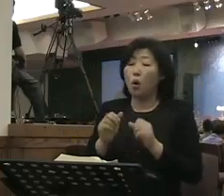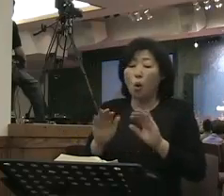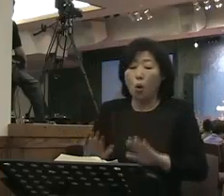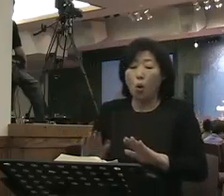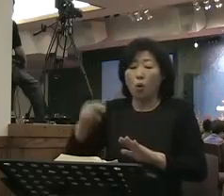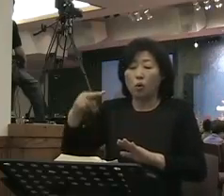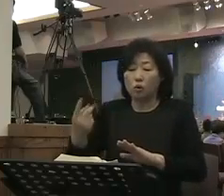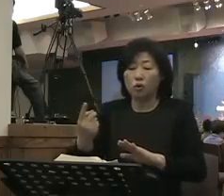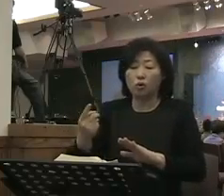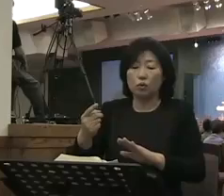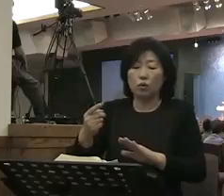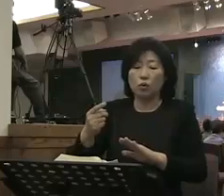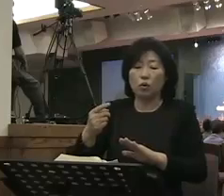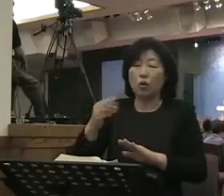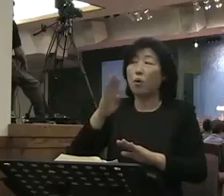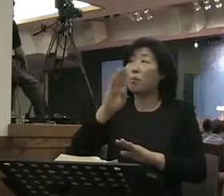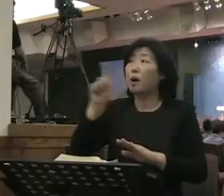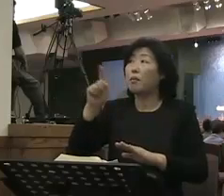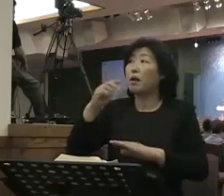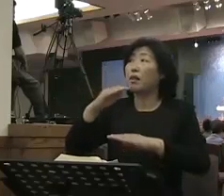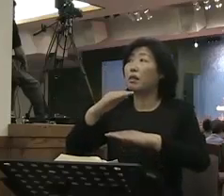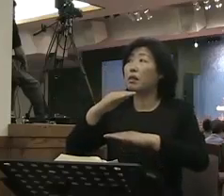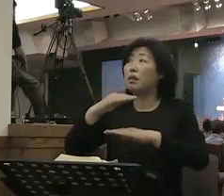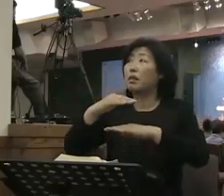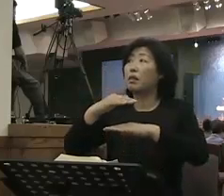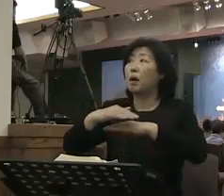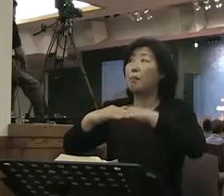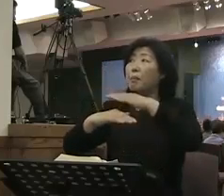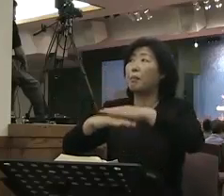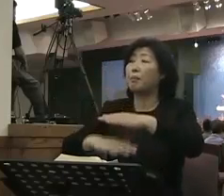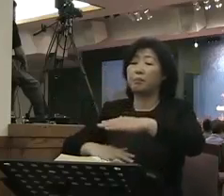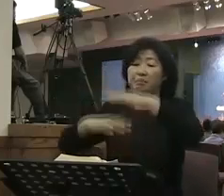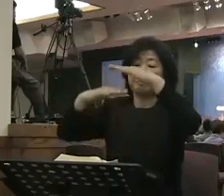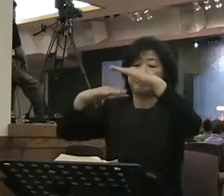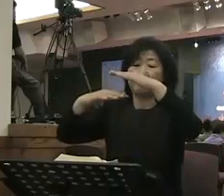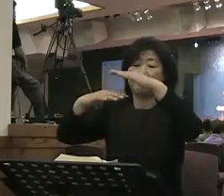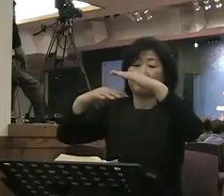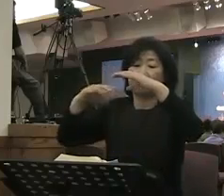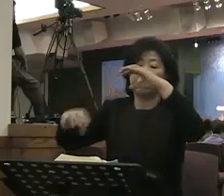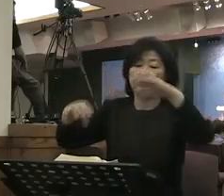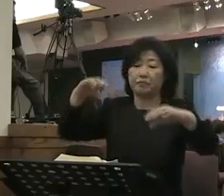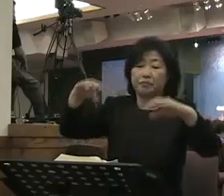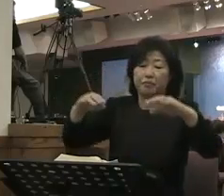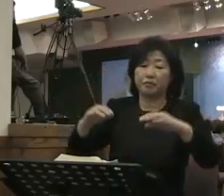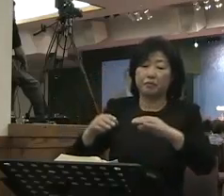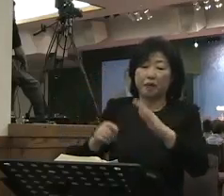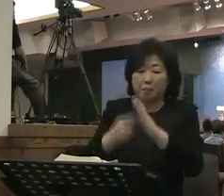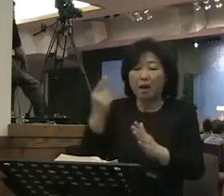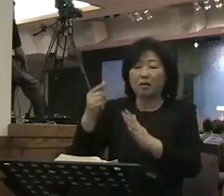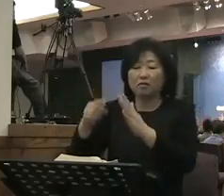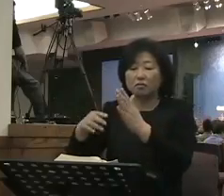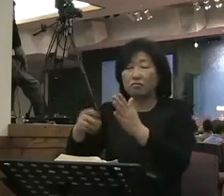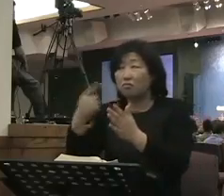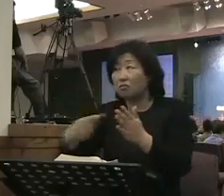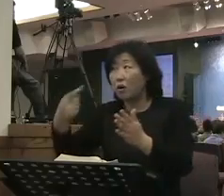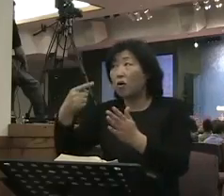오늘도 바벨탑이 여러 군데에서 사방 곳곳에서 수백 개, 수천 개가 세워지고